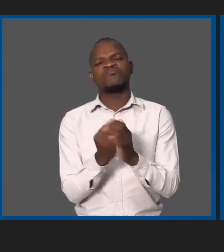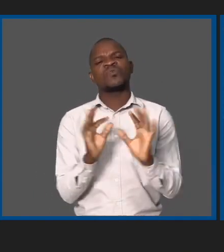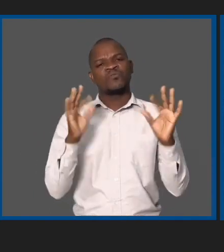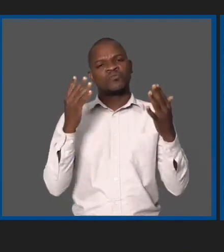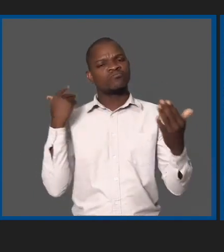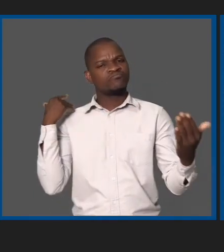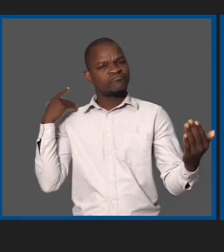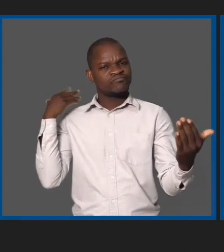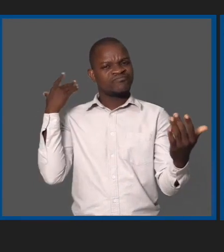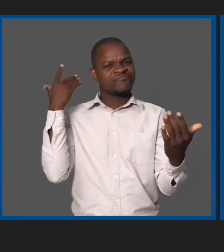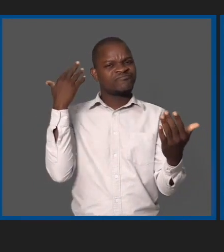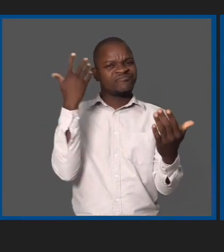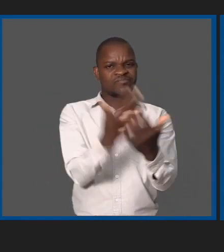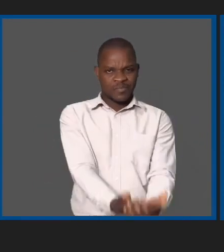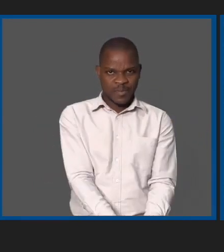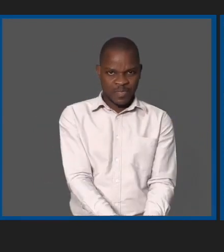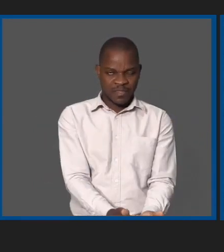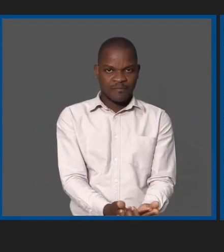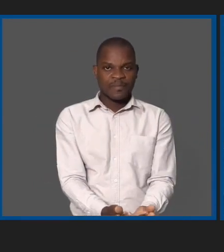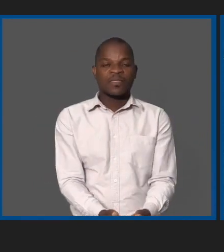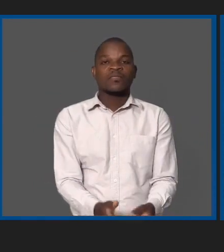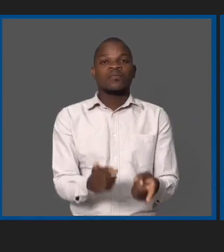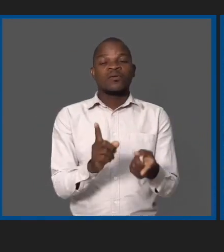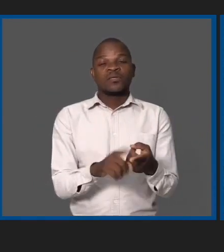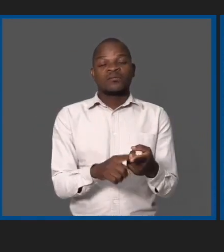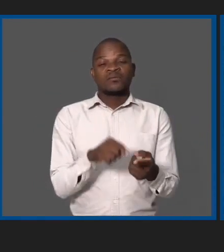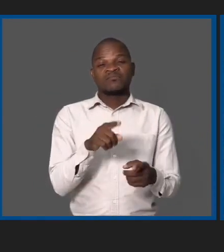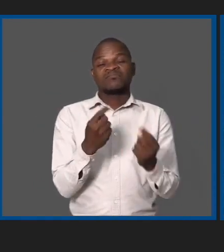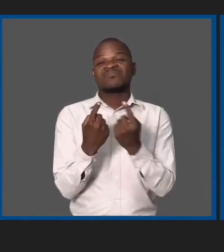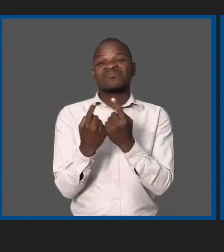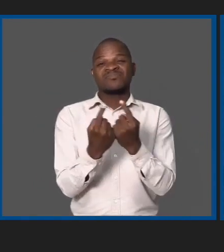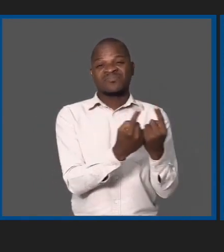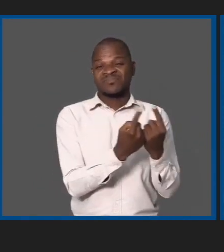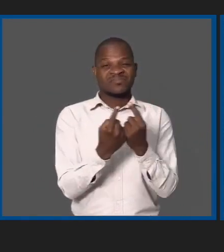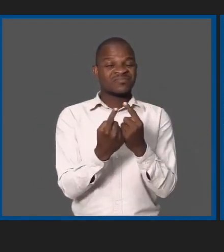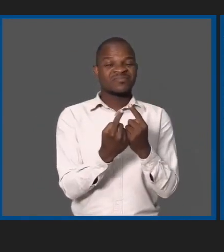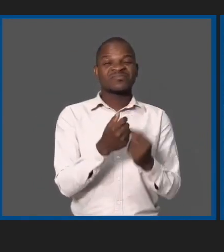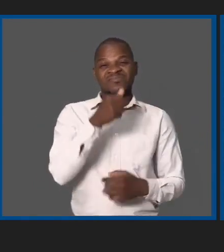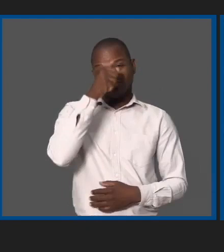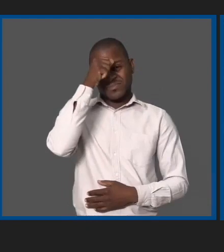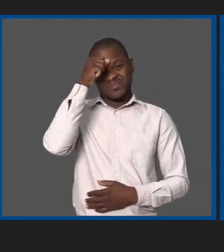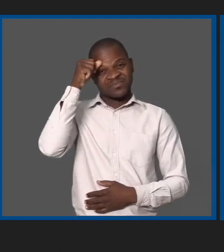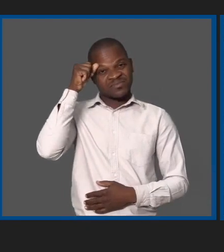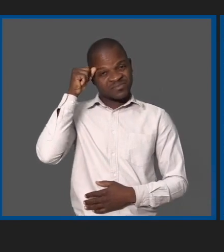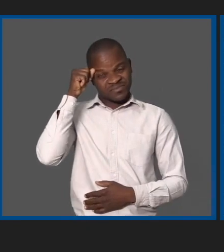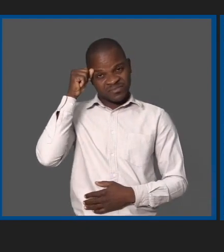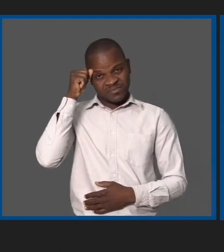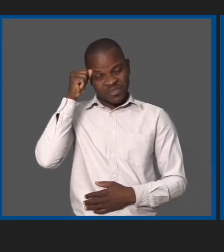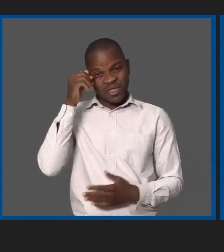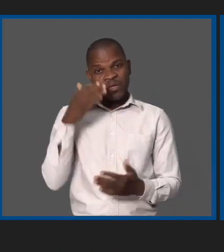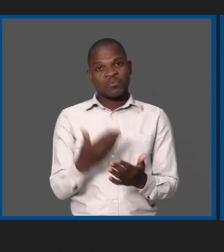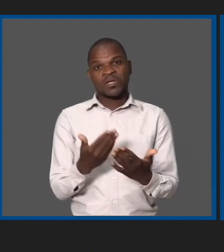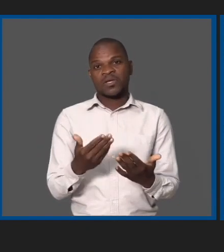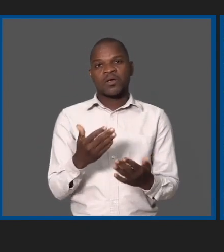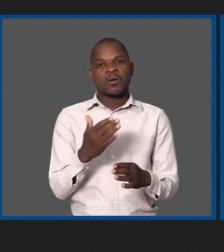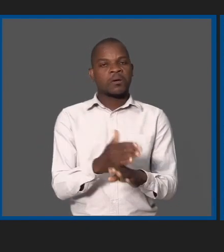E assim a vida foi andando. Isso me levou muito, muito, muito, muito. Porque, pá... Sabe como morou uma pessoa